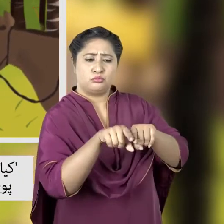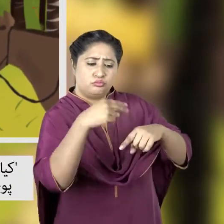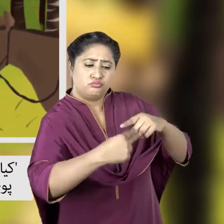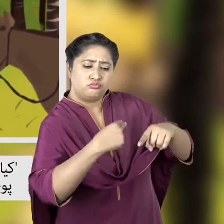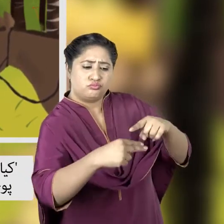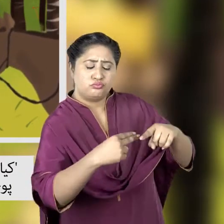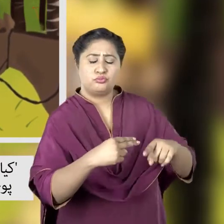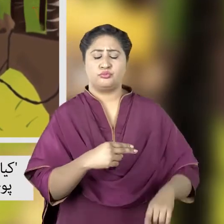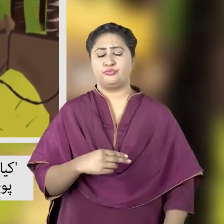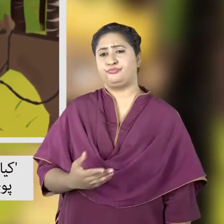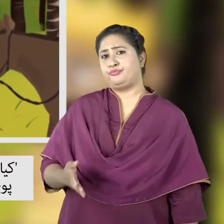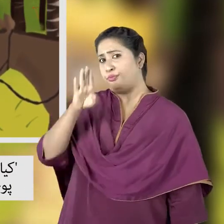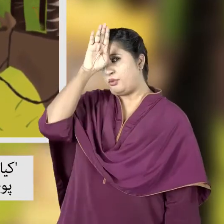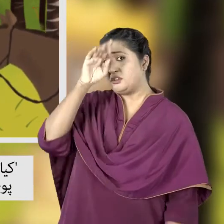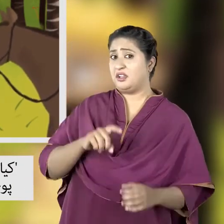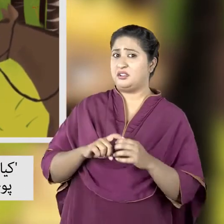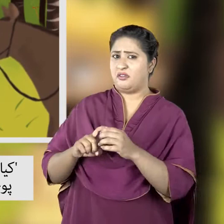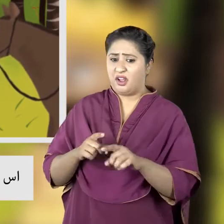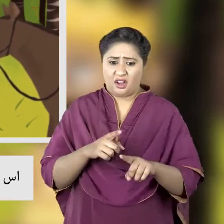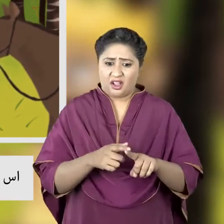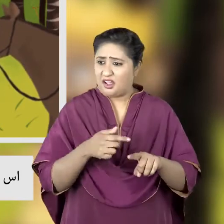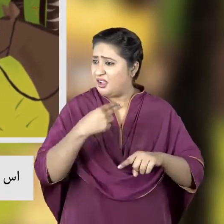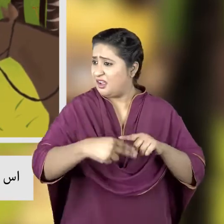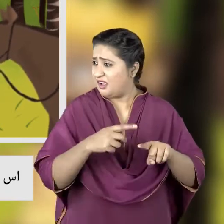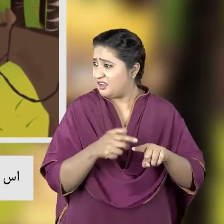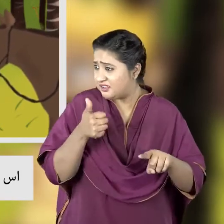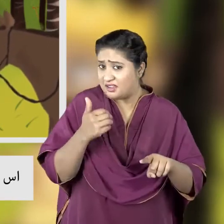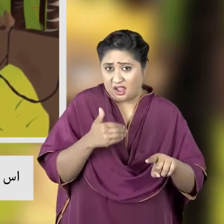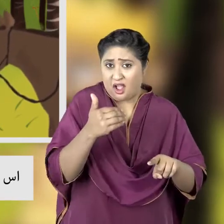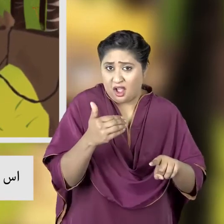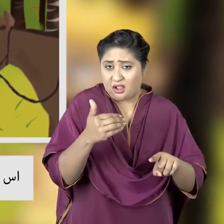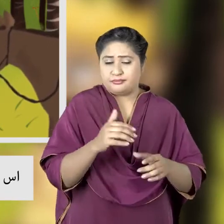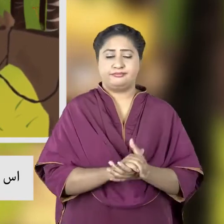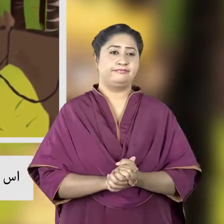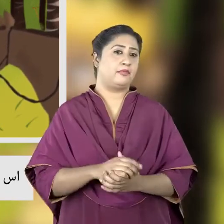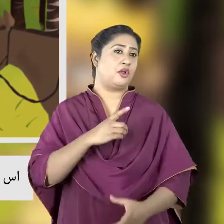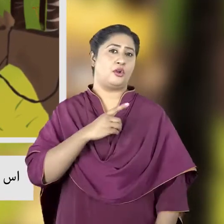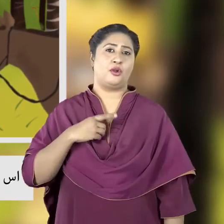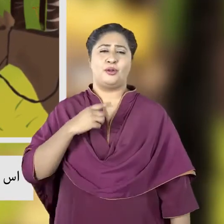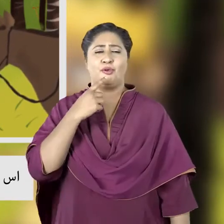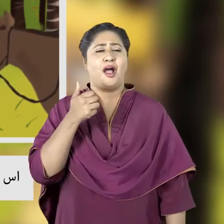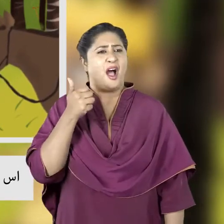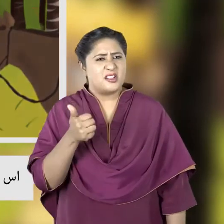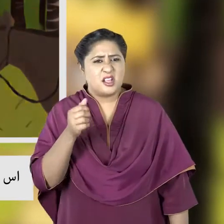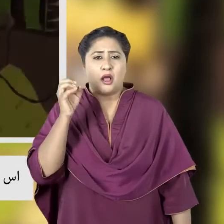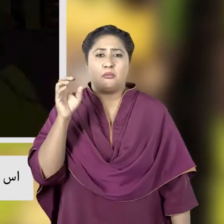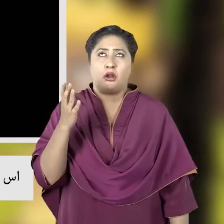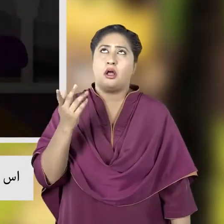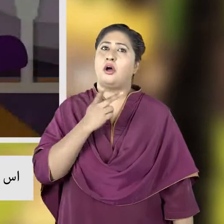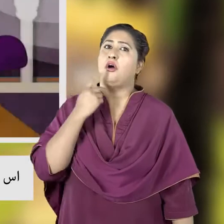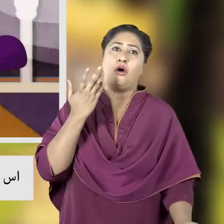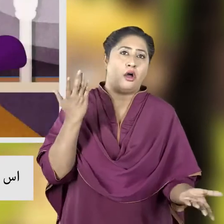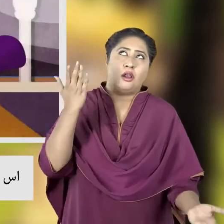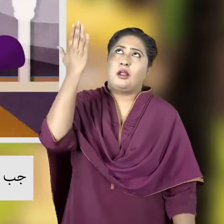گا؟ بادشاہ نے طبیب سے پوچھا اس نے جواب دیا اچھا برا کون جانتا